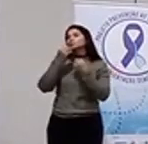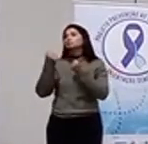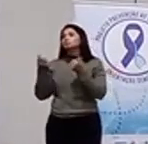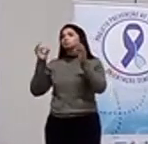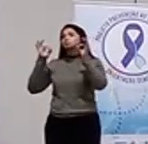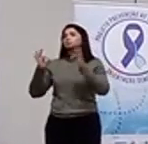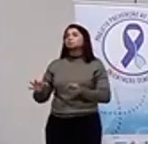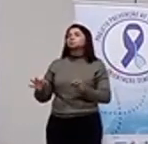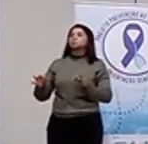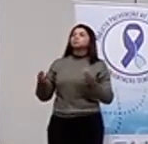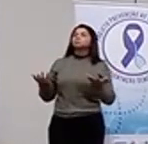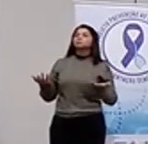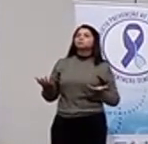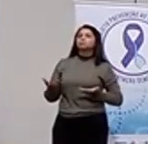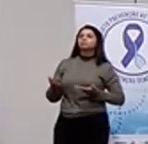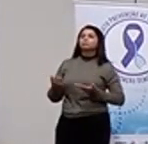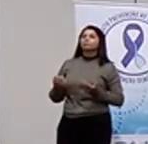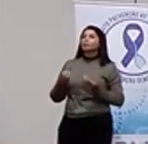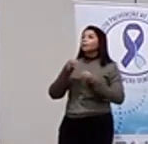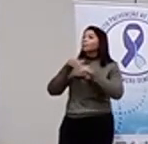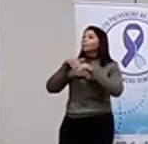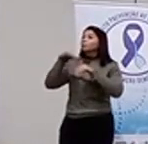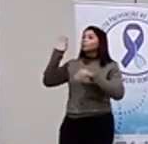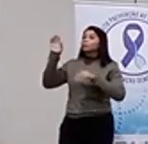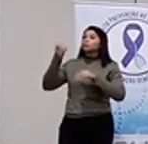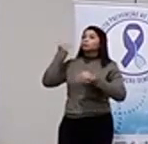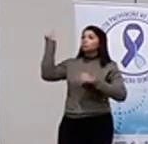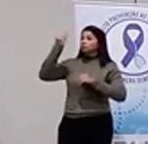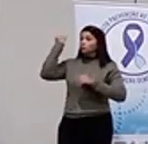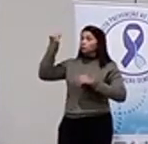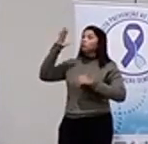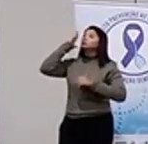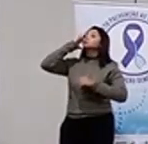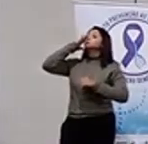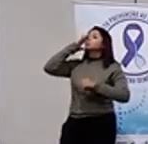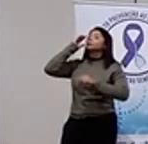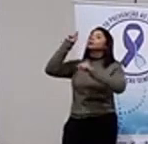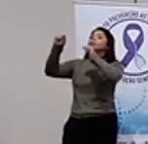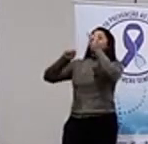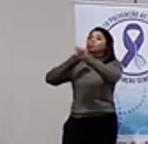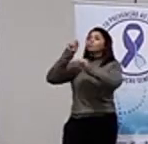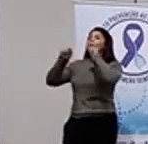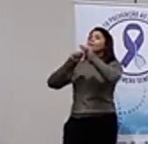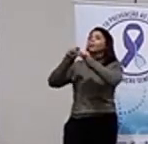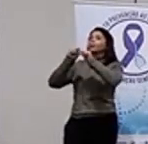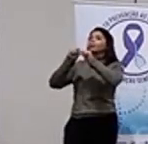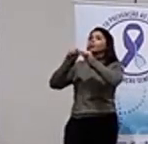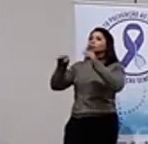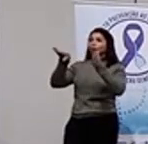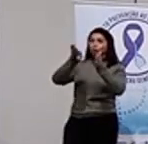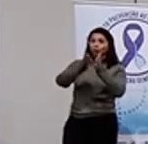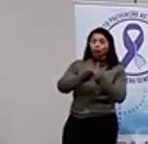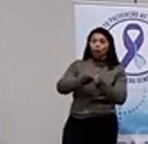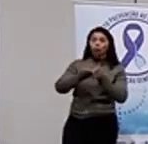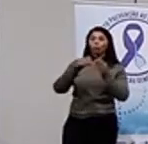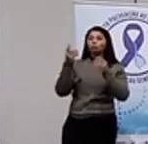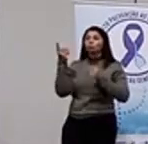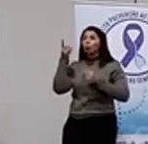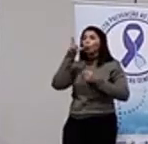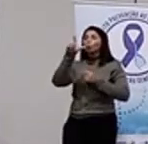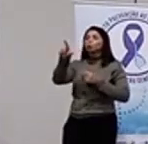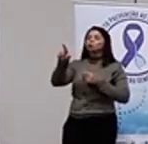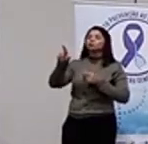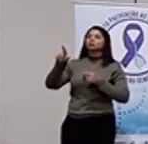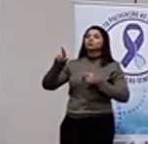várias discussões sobre isso, mas é mais importante saber que eu acho que se a pessoa chegou ao ponto de conseguir uma terapia, depois de